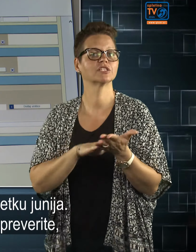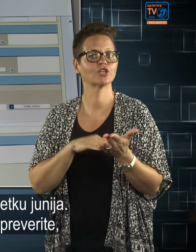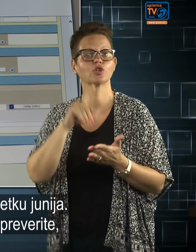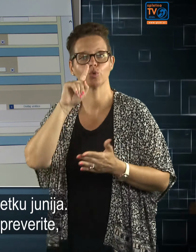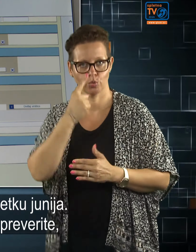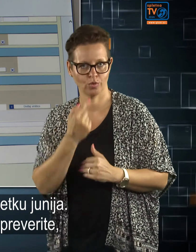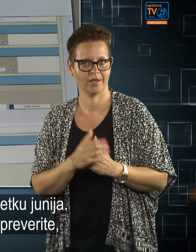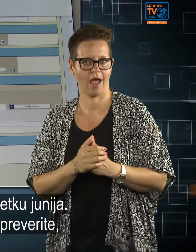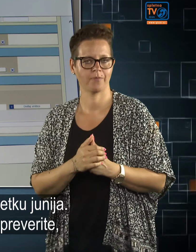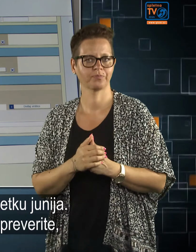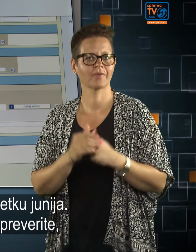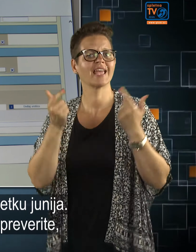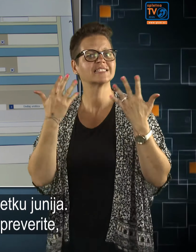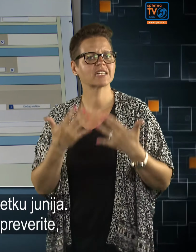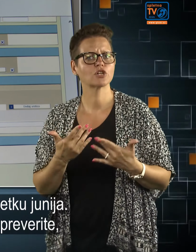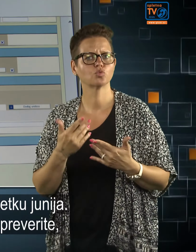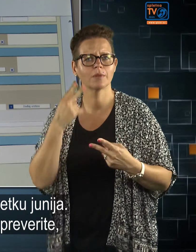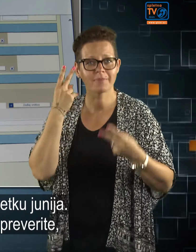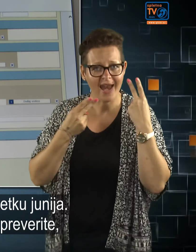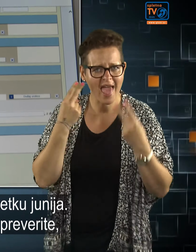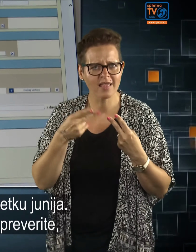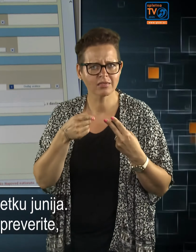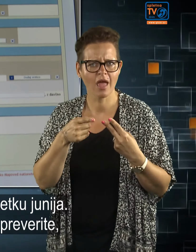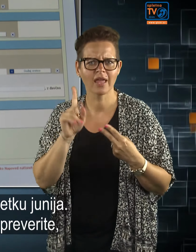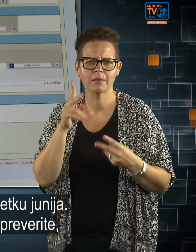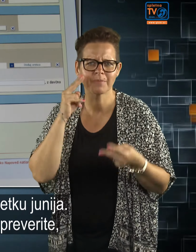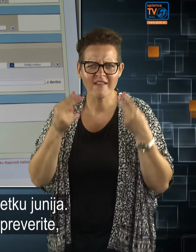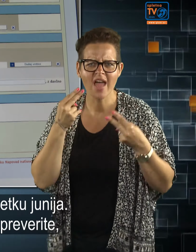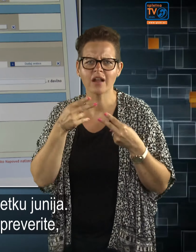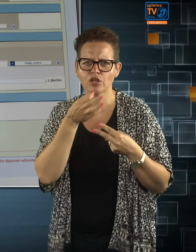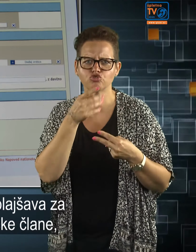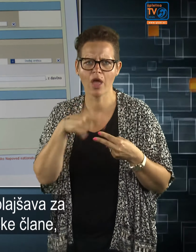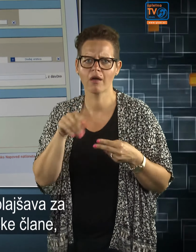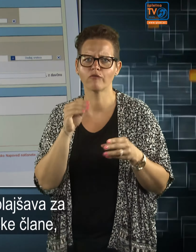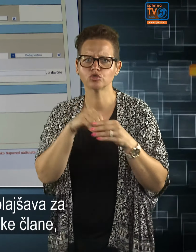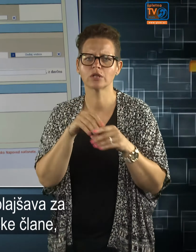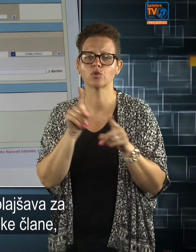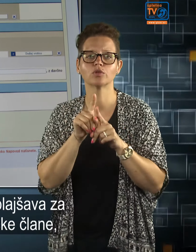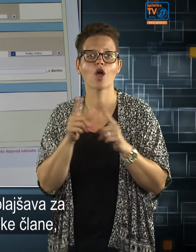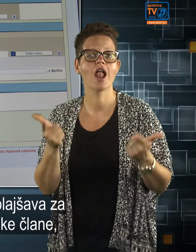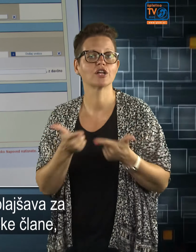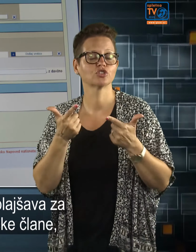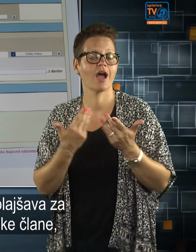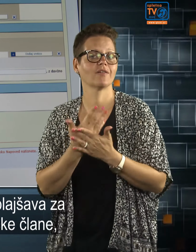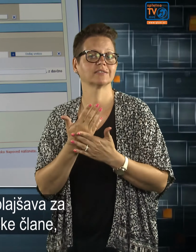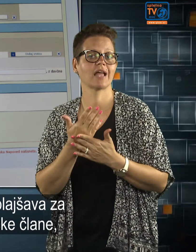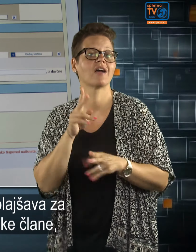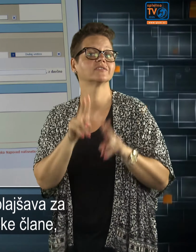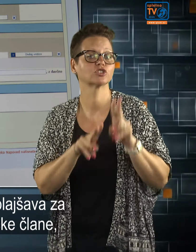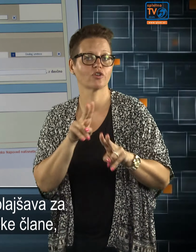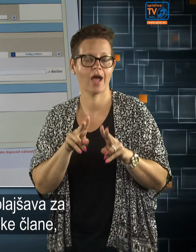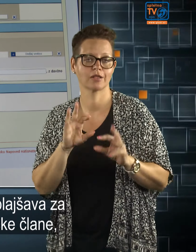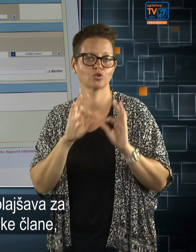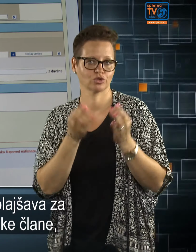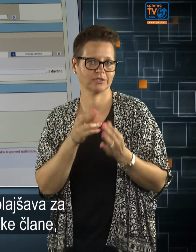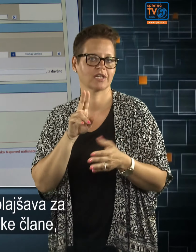junija. Izračun preglejte in preverite, če je vključena tudi olajšava za vzdrževane družinske člane,